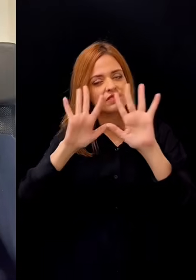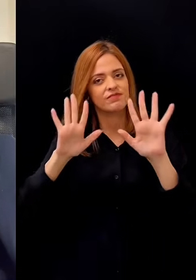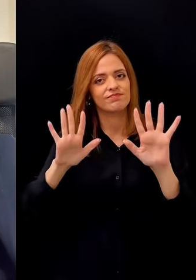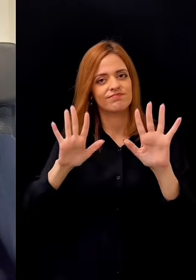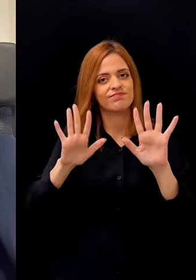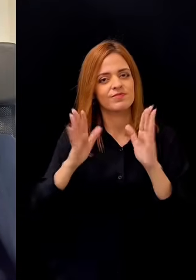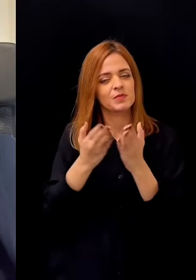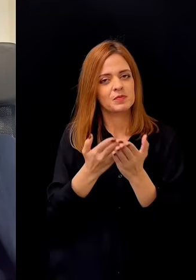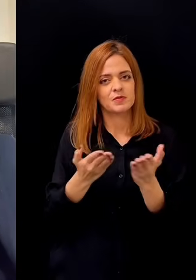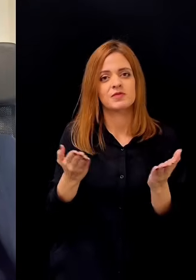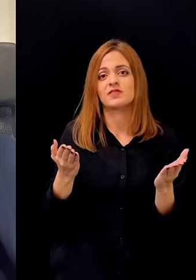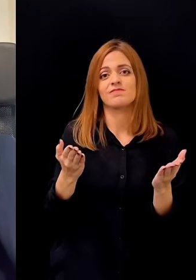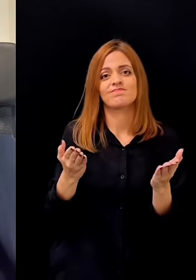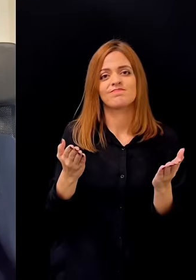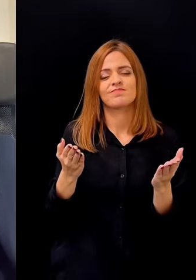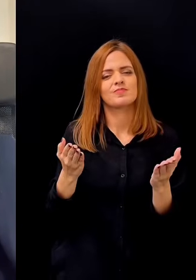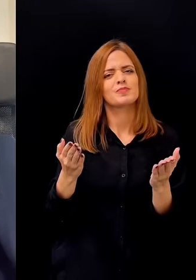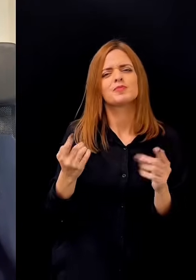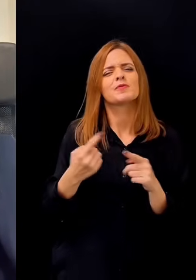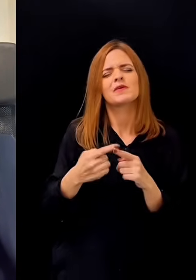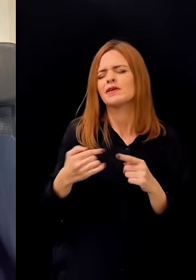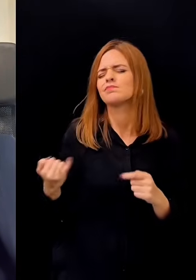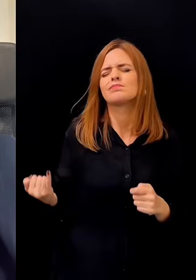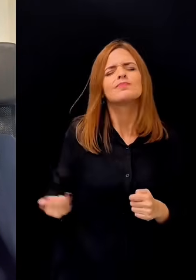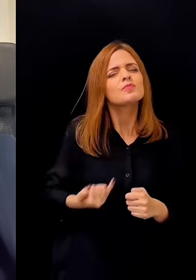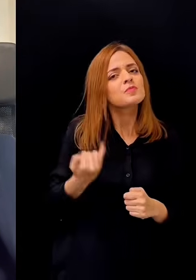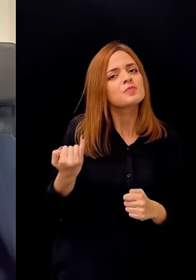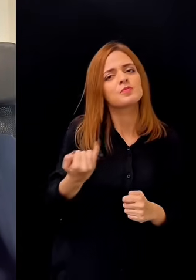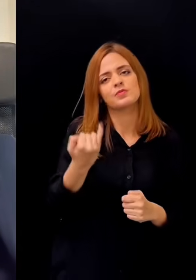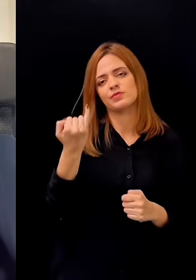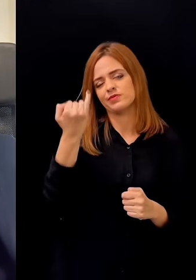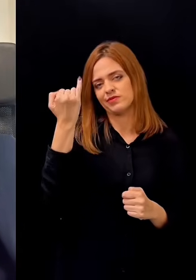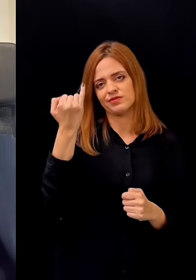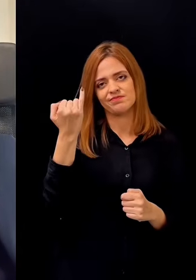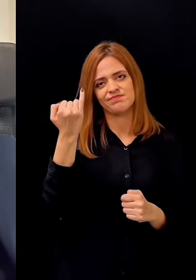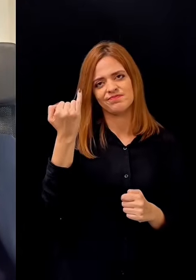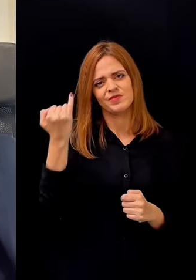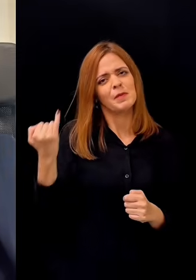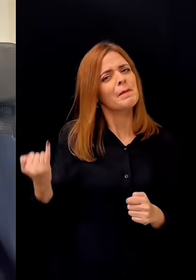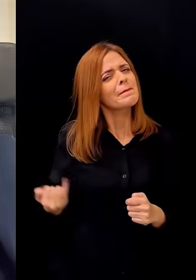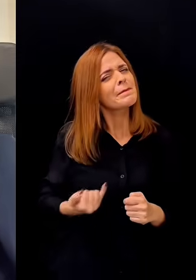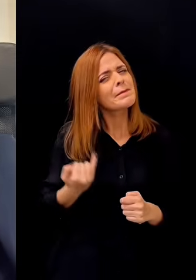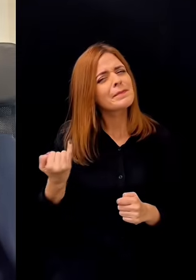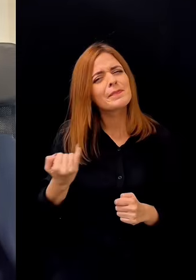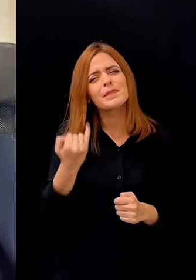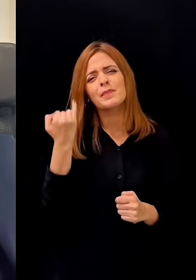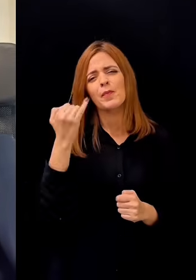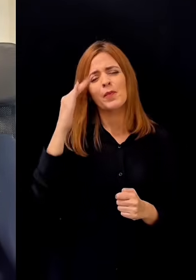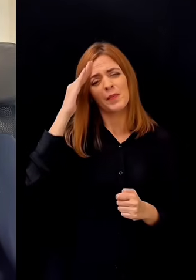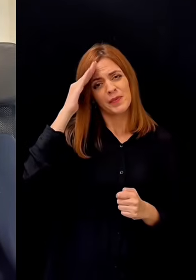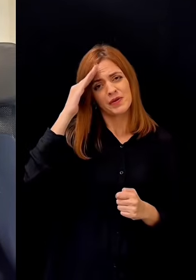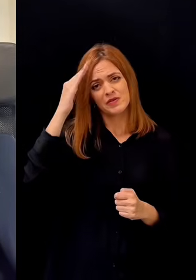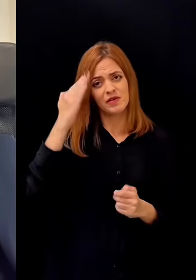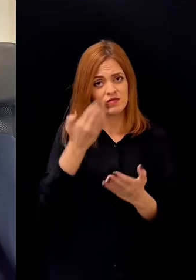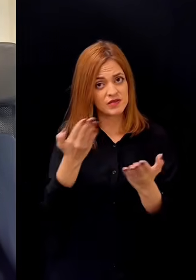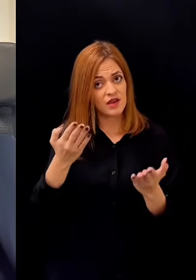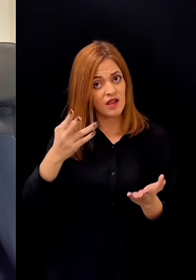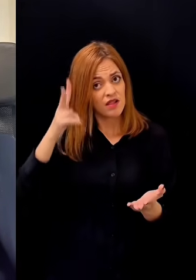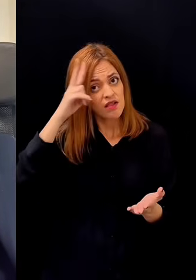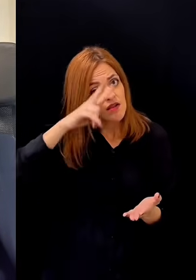Muito, muito, muito importante. É tão importante, mas tão importante, não se